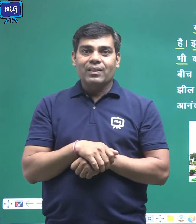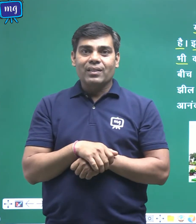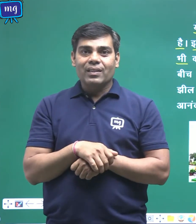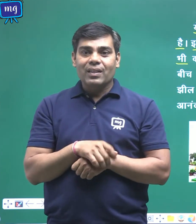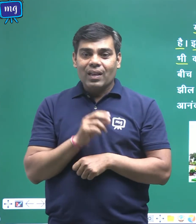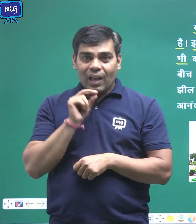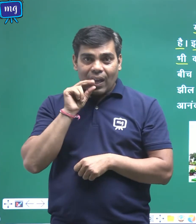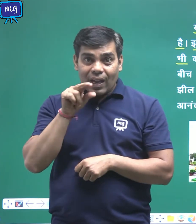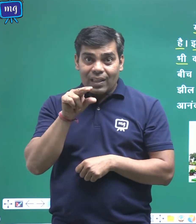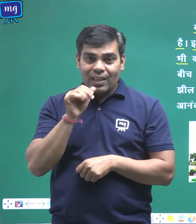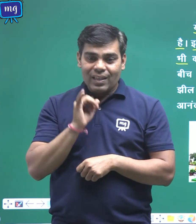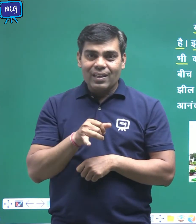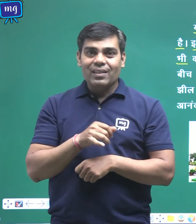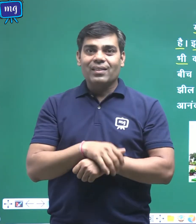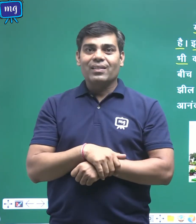कहते हैं।